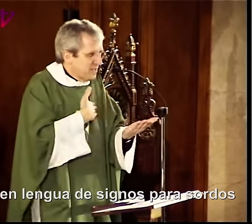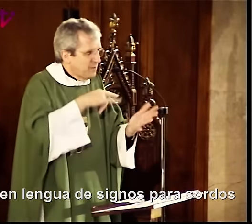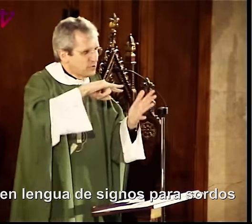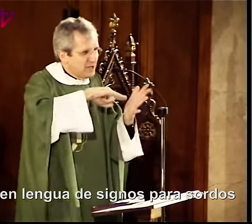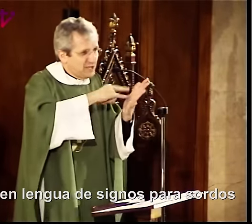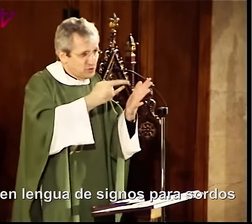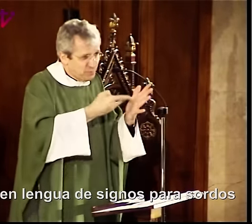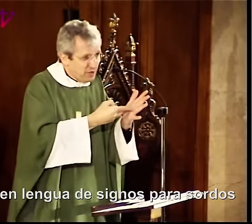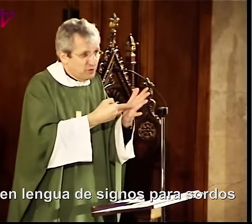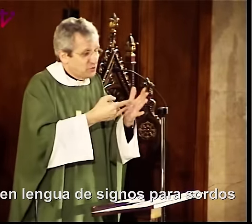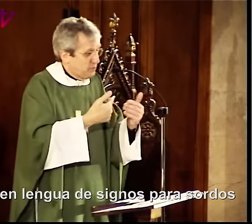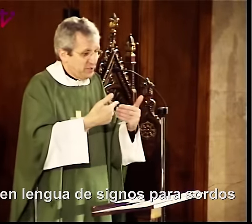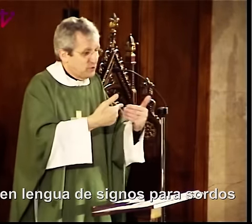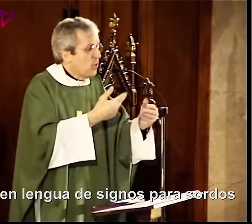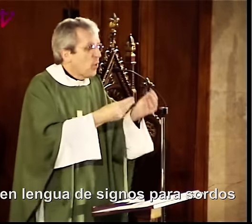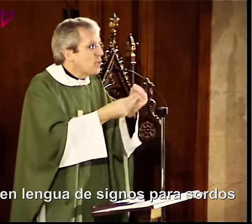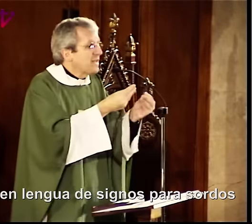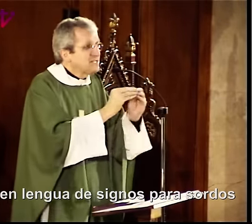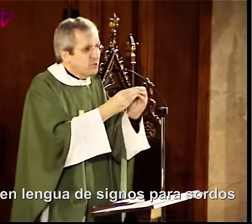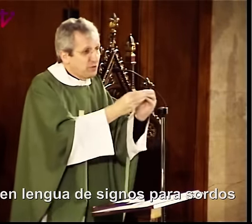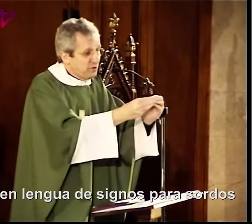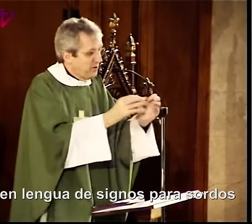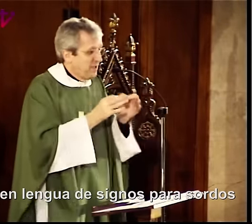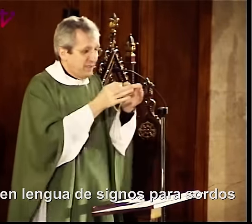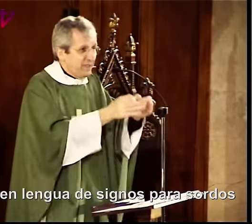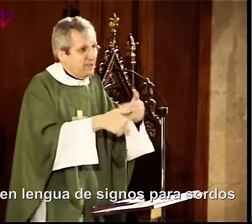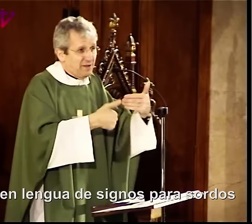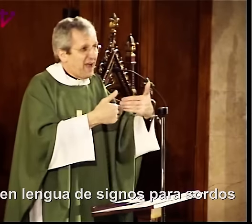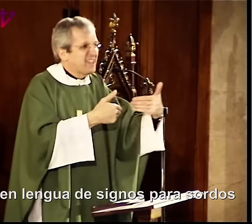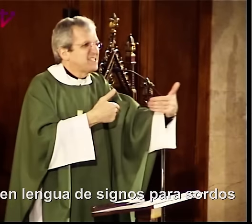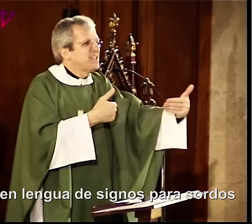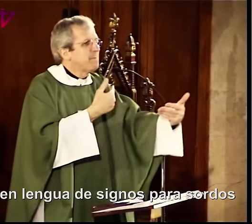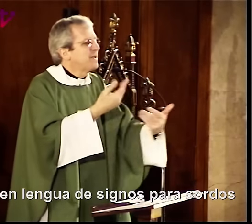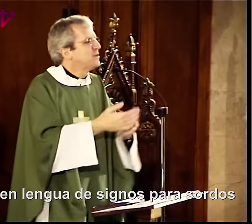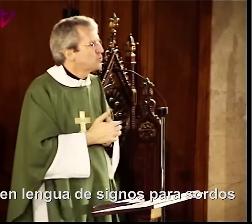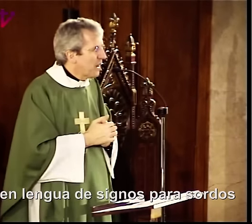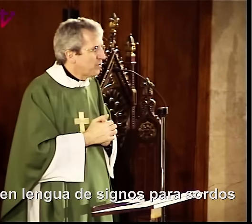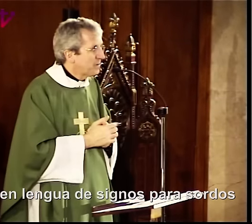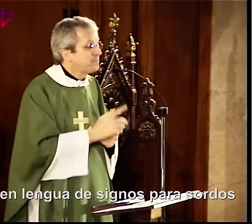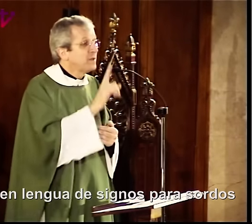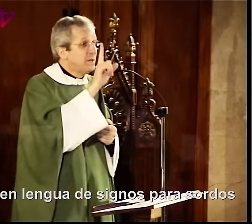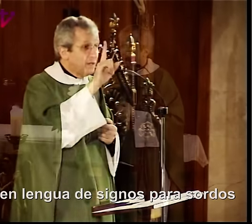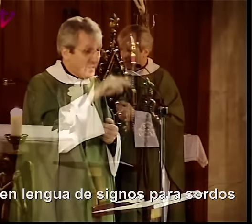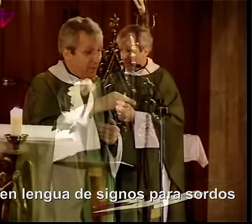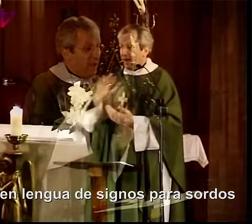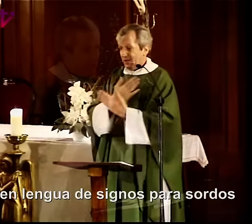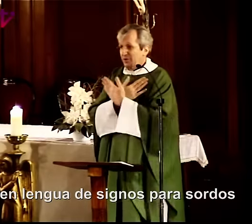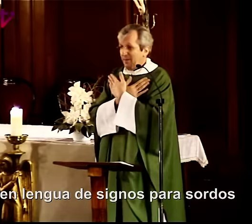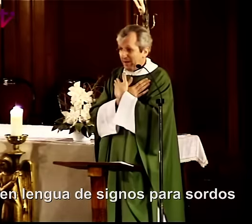queremos, a esos proyectos, porque es una institución que hace siempre su labor. El hecho de la Virgen